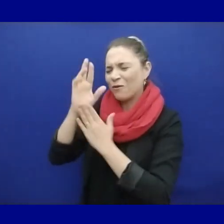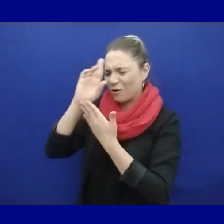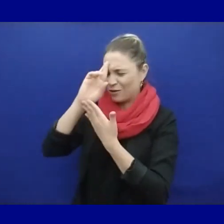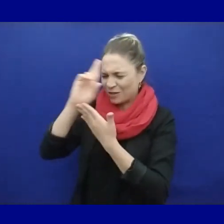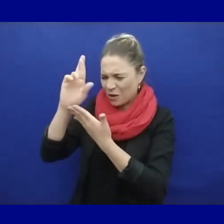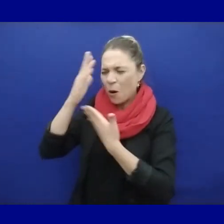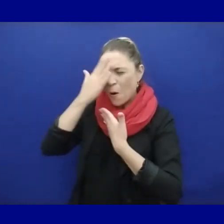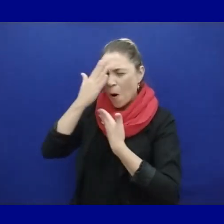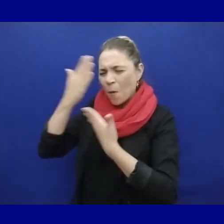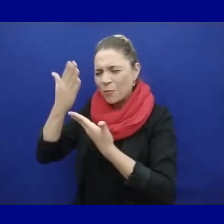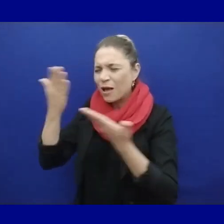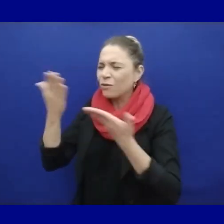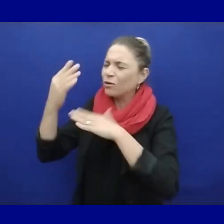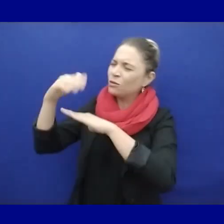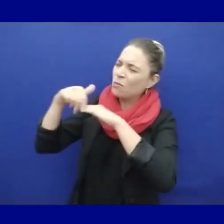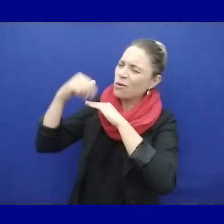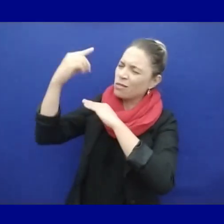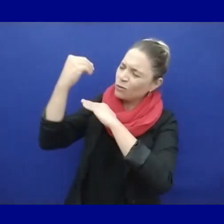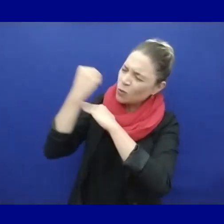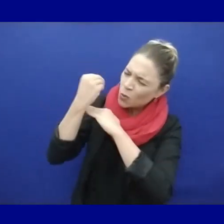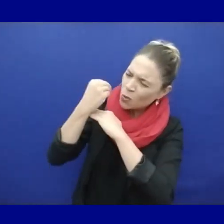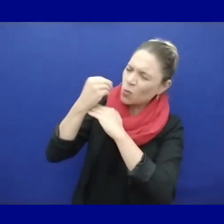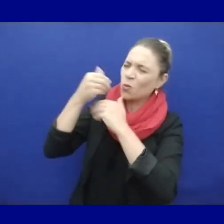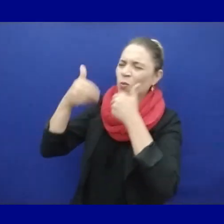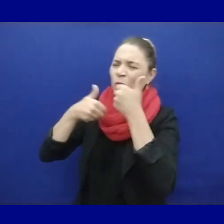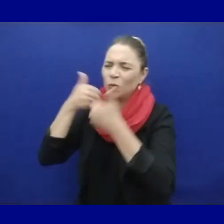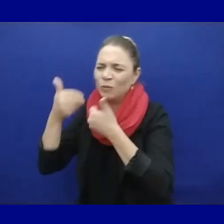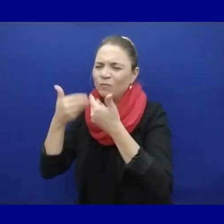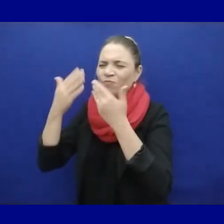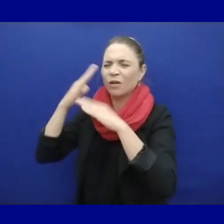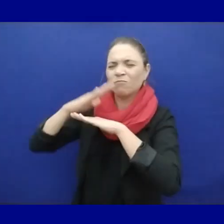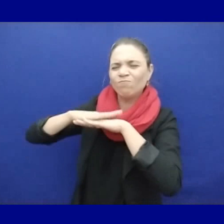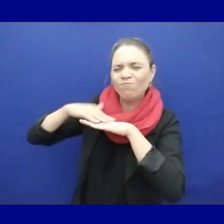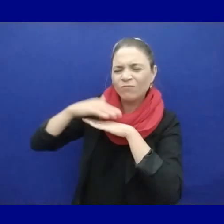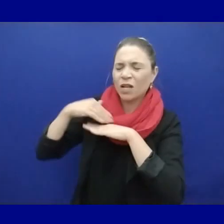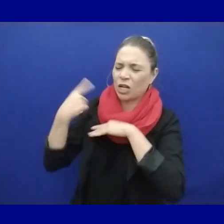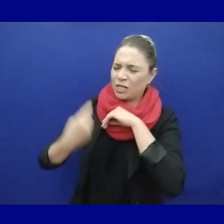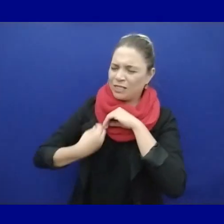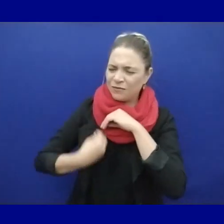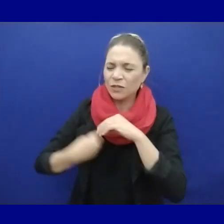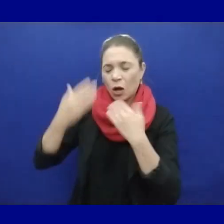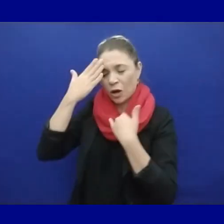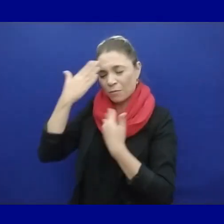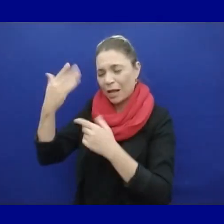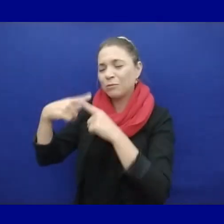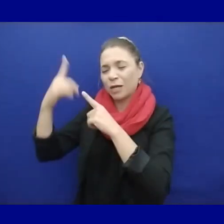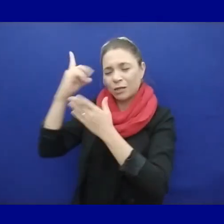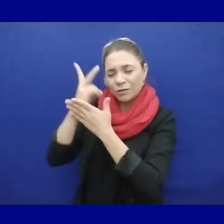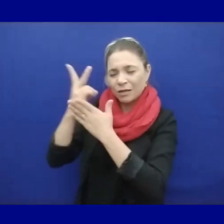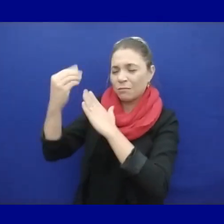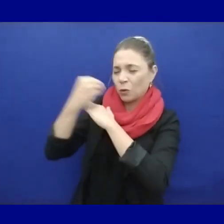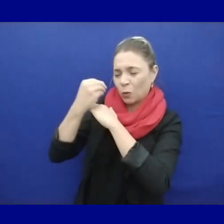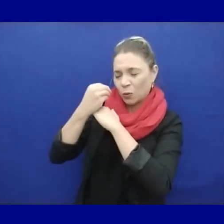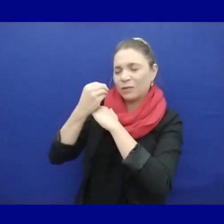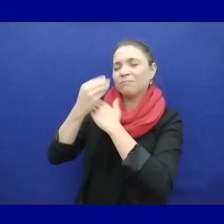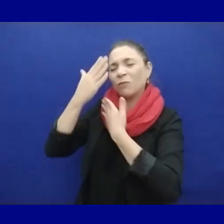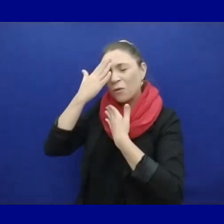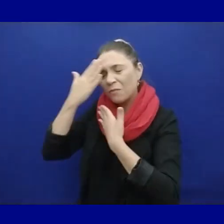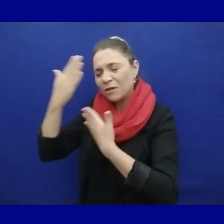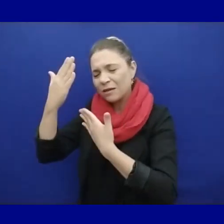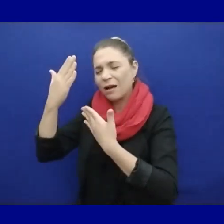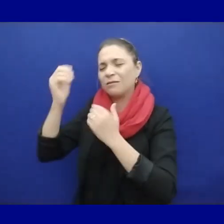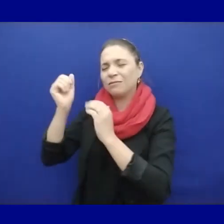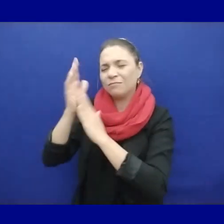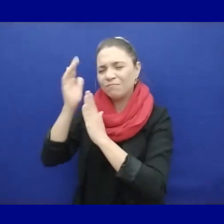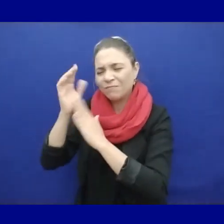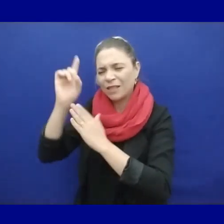tem feito. Obrigado pelo consolo, pelo conforto. Obrigado, Senhor, porque o Senhor tem cuidado de nós. Nós queremos agradecer a